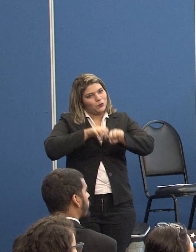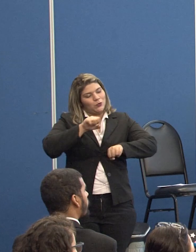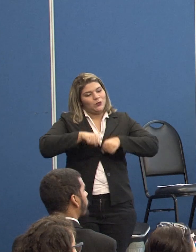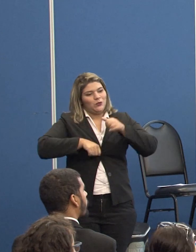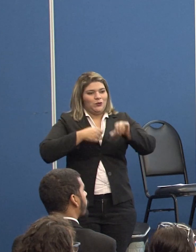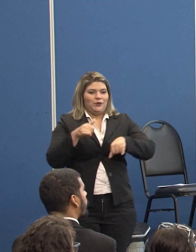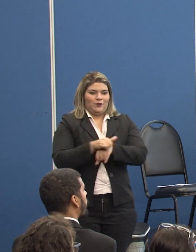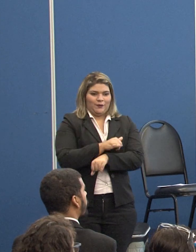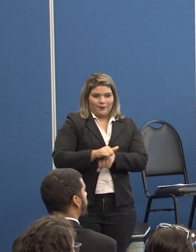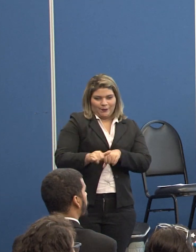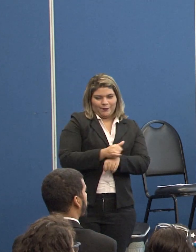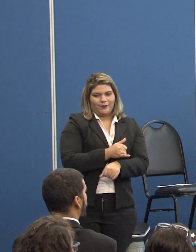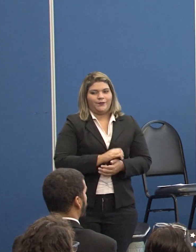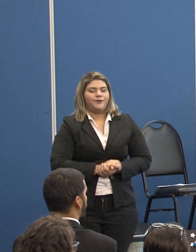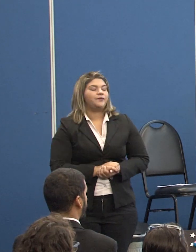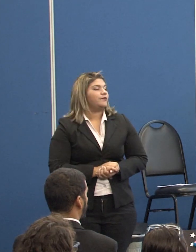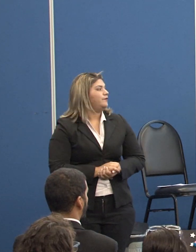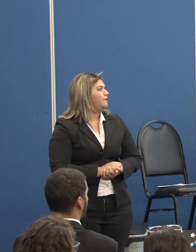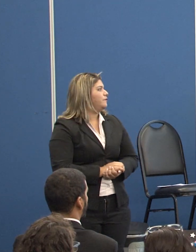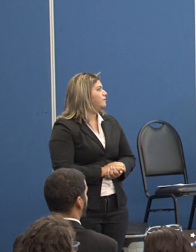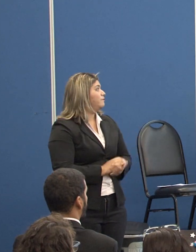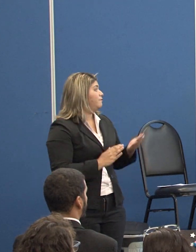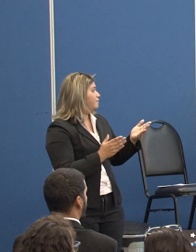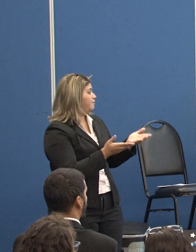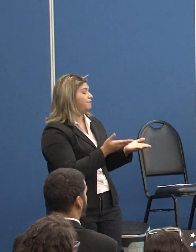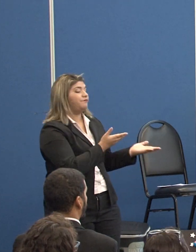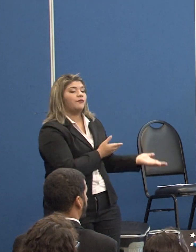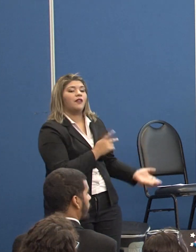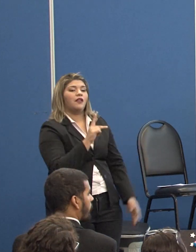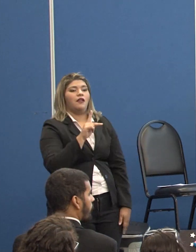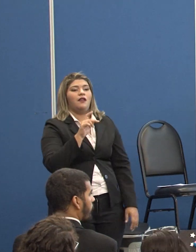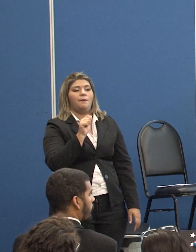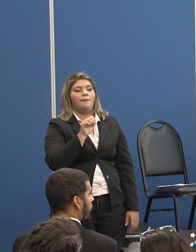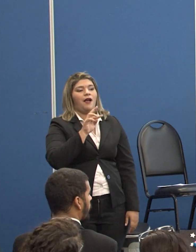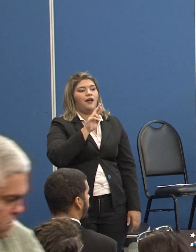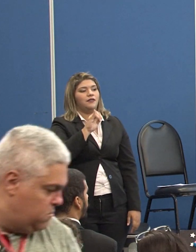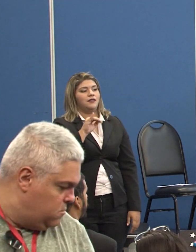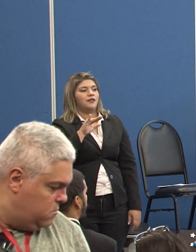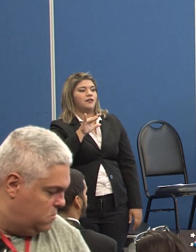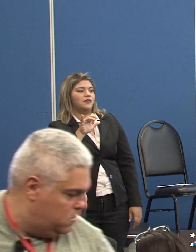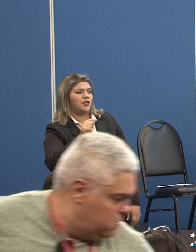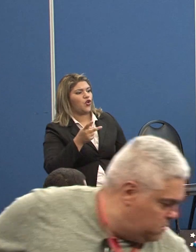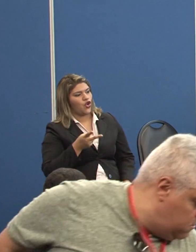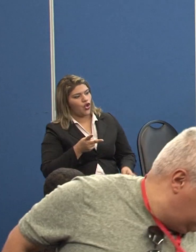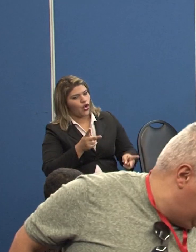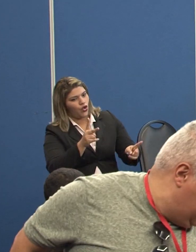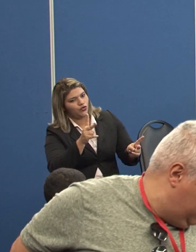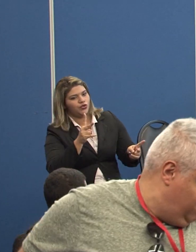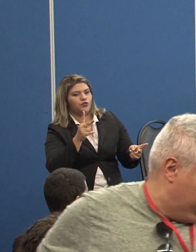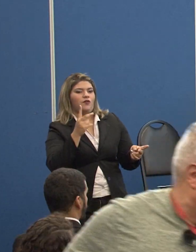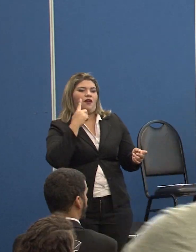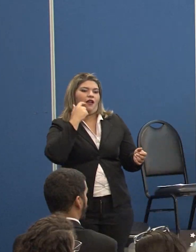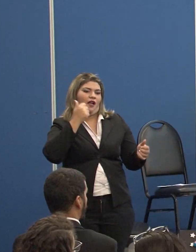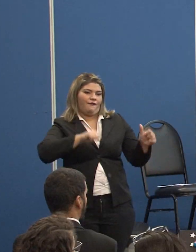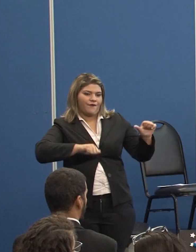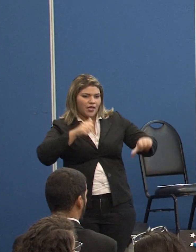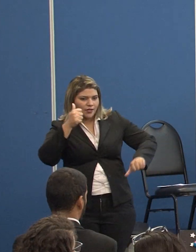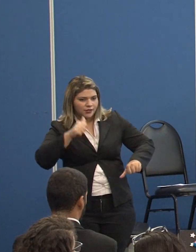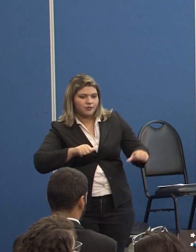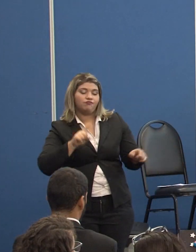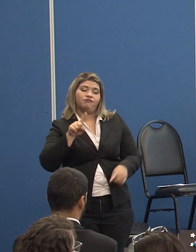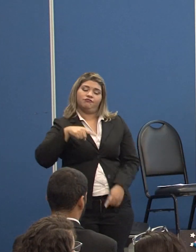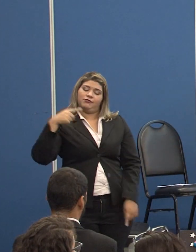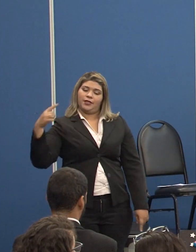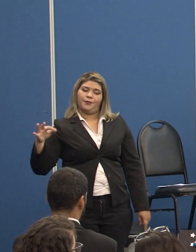buscando. Agora, a Patrícia vai dar continuidade, vai falar um pouquinho sobre a avaliação, e depois a Flaviane sobre a produção de